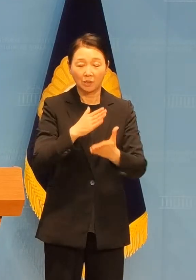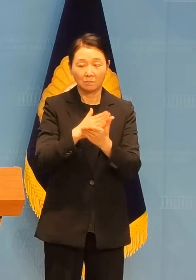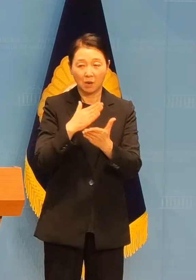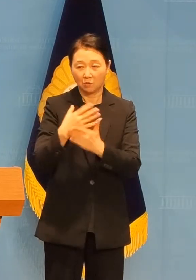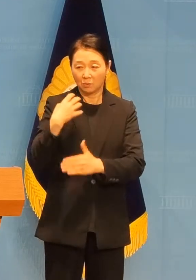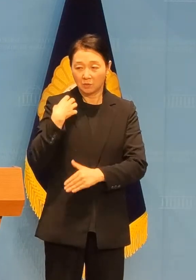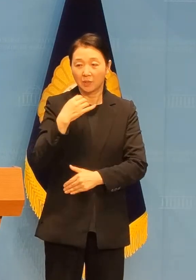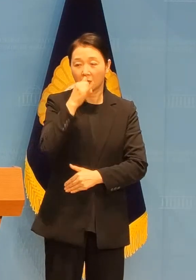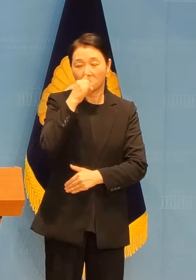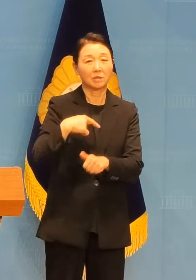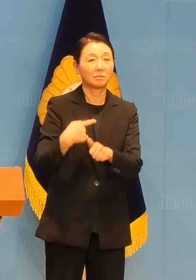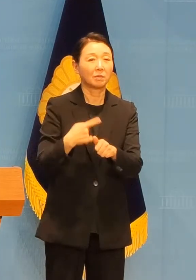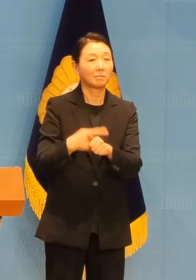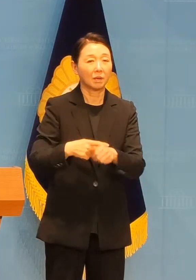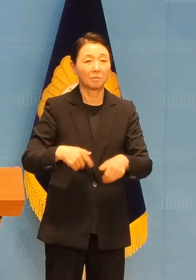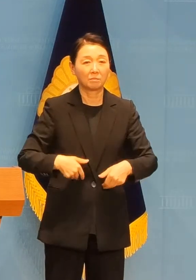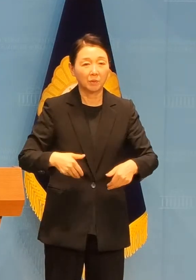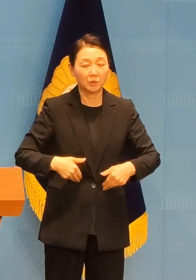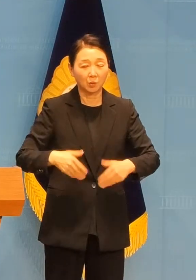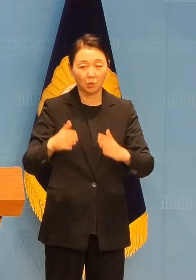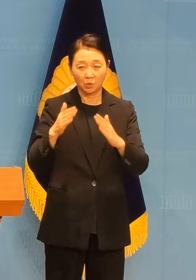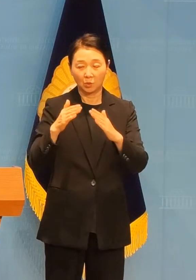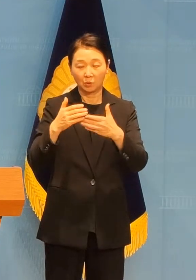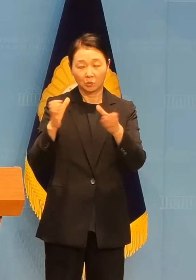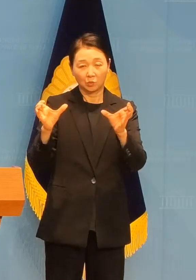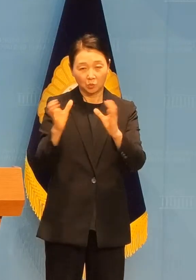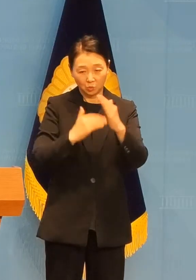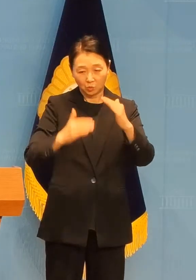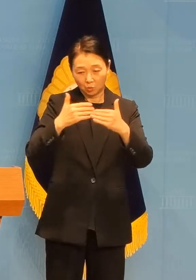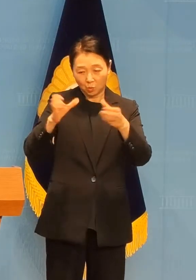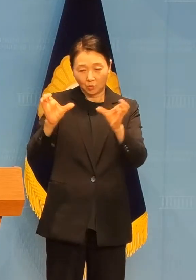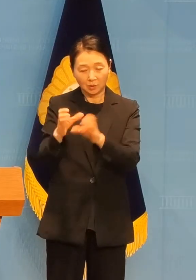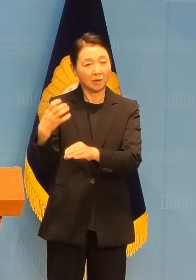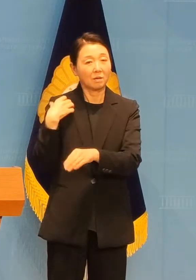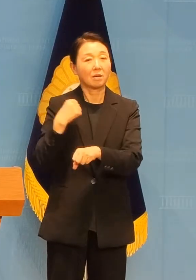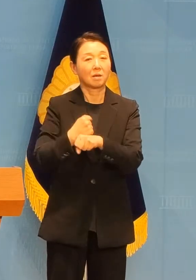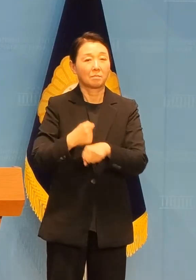책임 있는 비판으로 공당의 역할을 다해야 합니다.